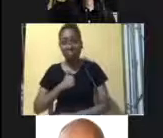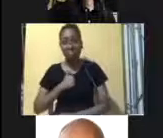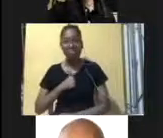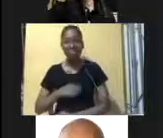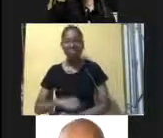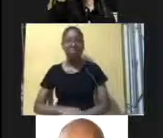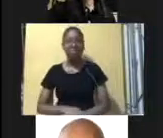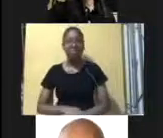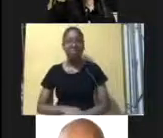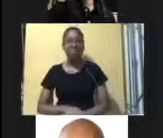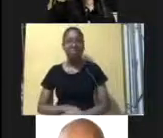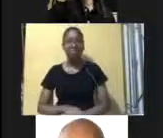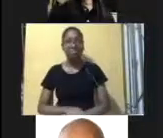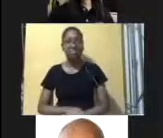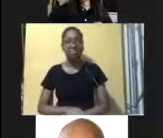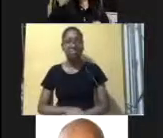Sí.